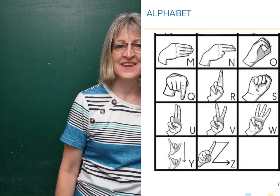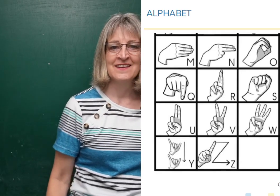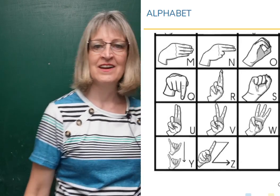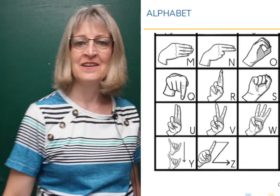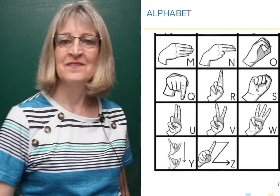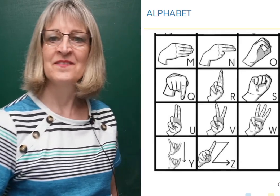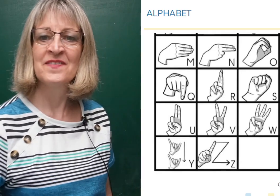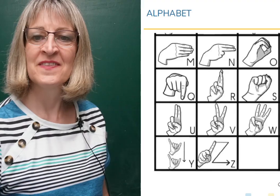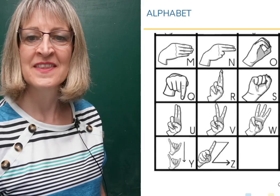Voilà.